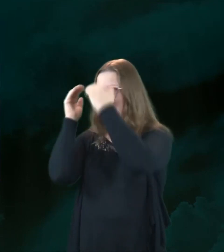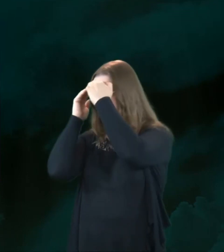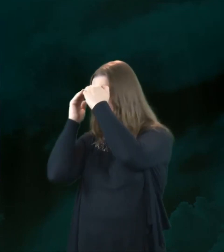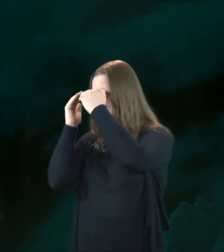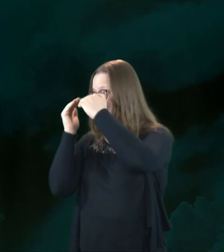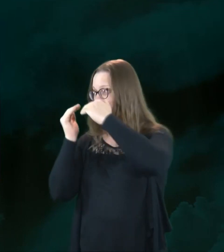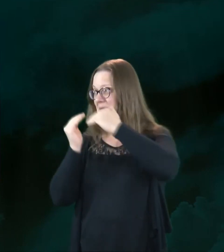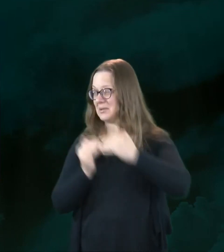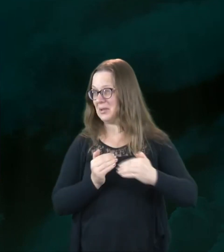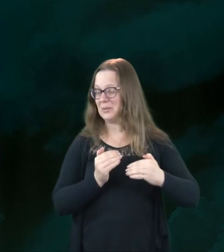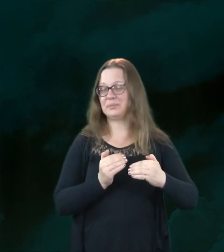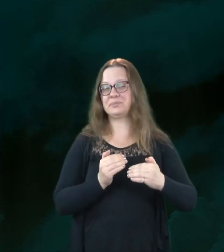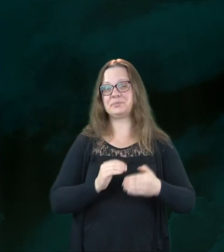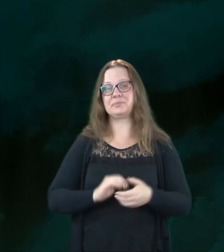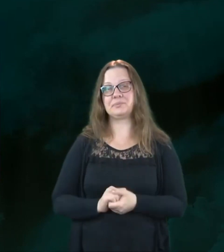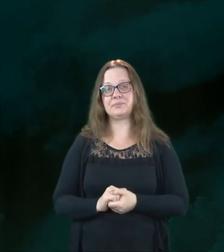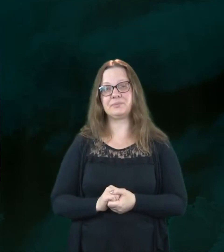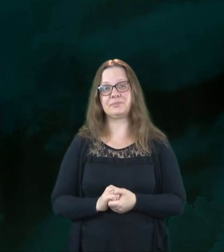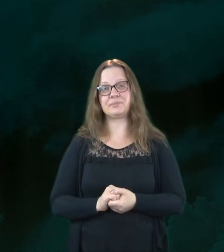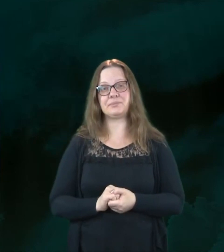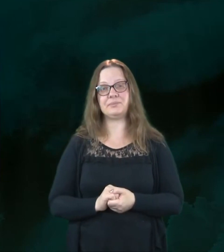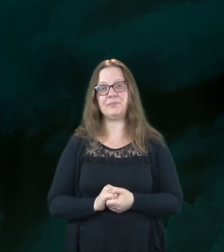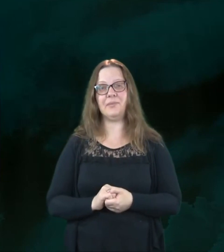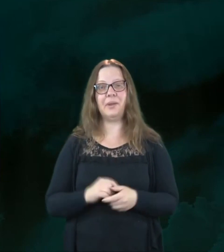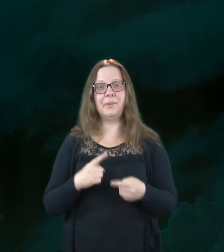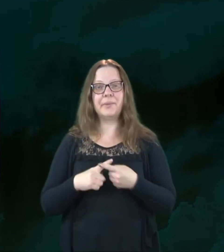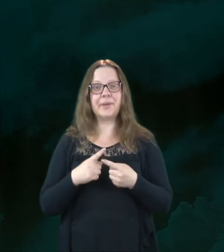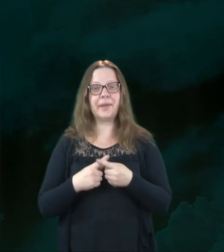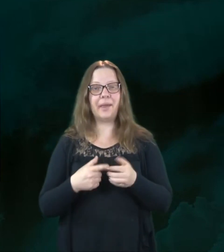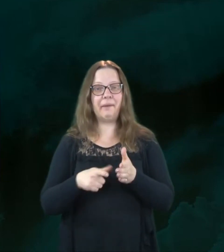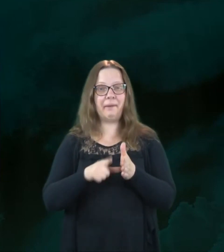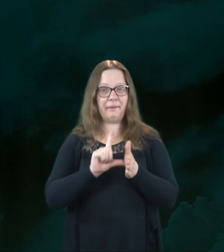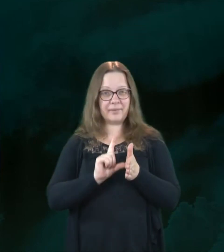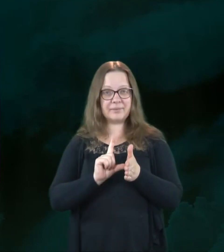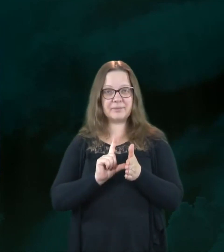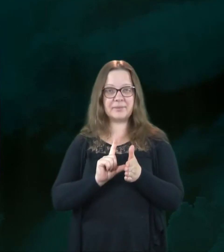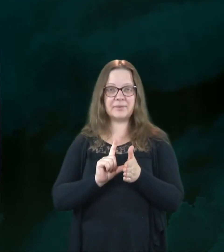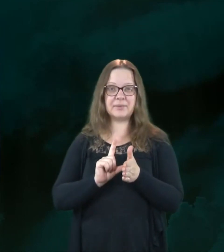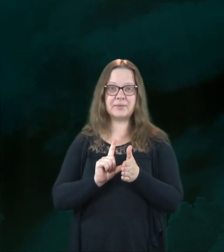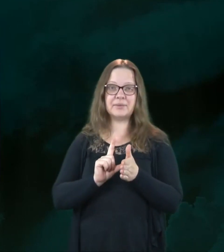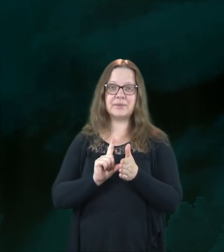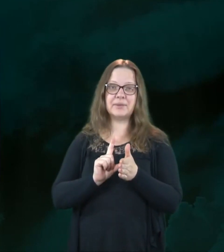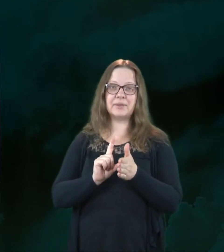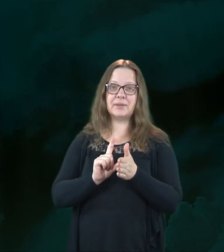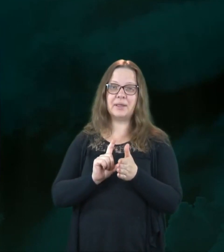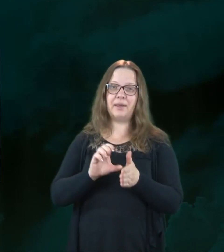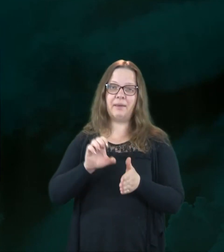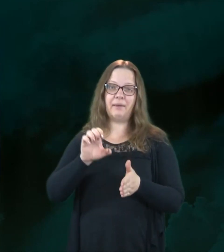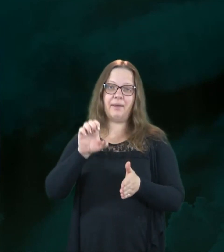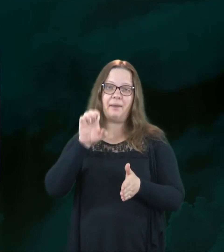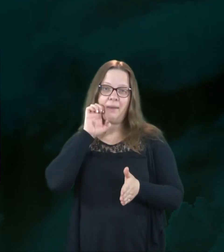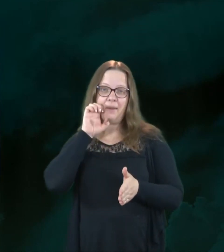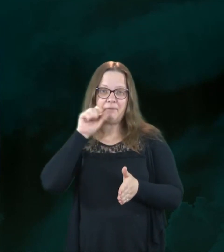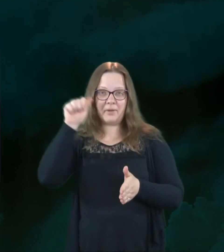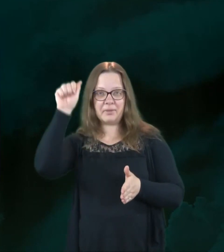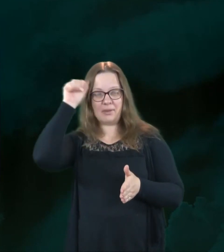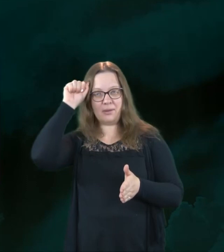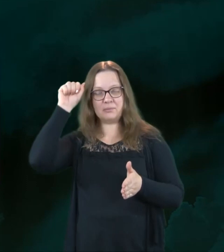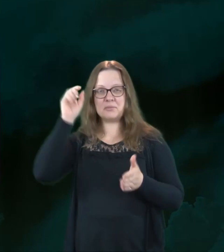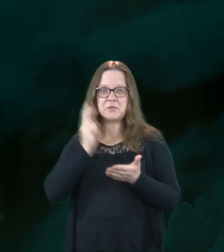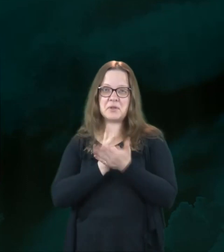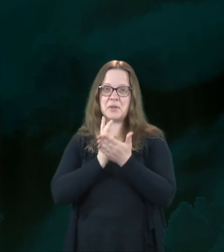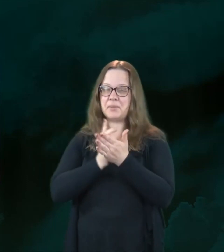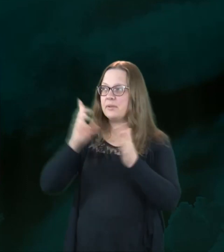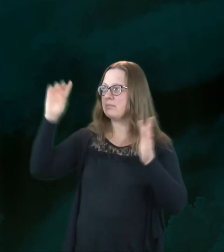homem estava conectado, o homem era o quê? Muito simples, e a simplicidade traduzia em quê? Traduzia